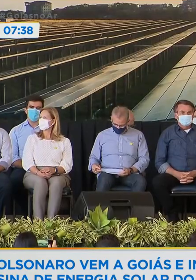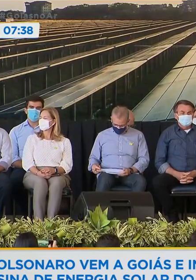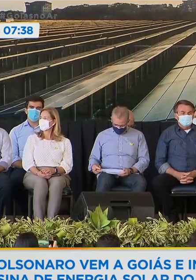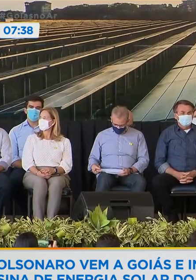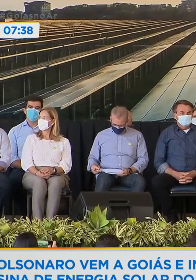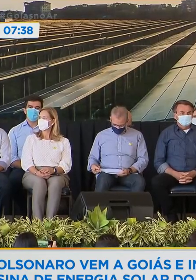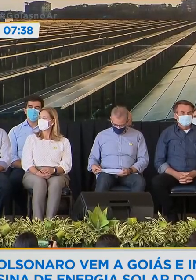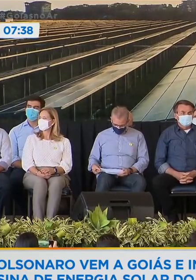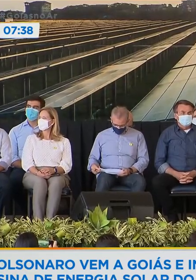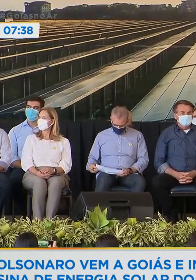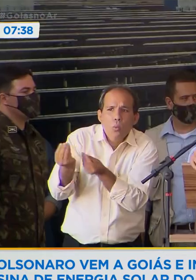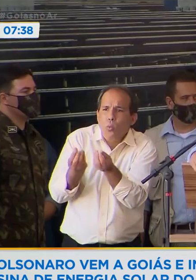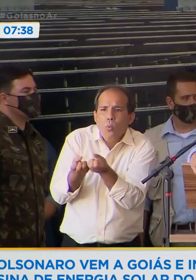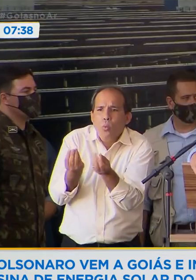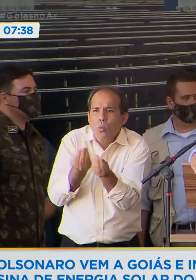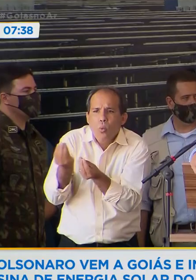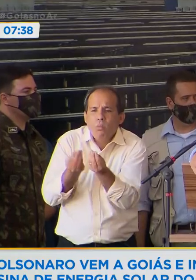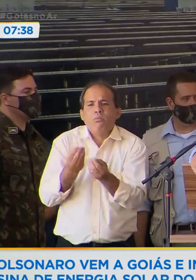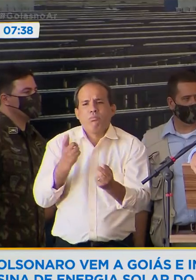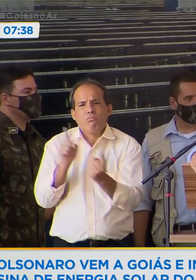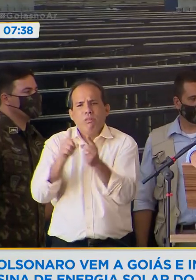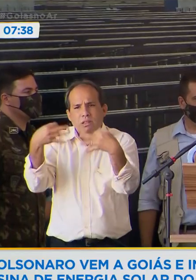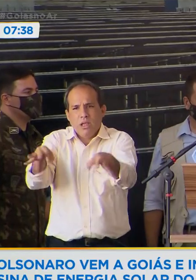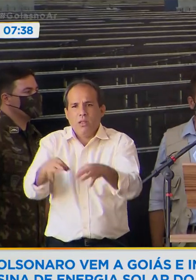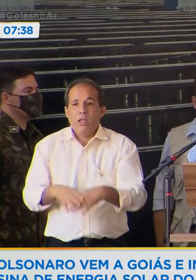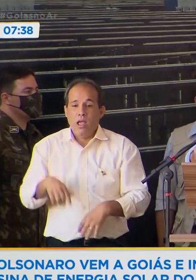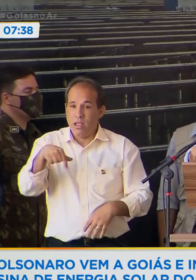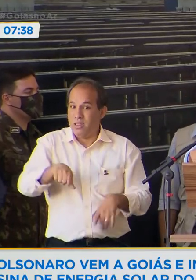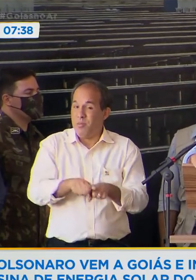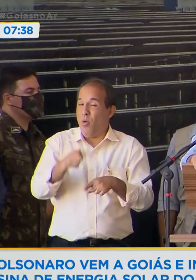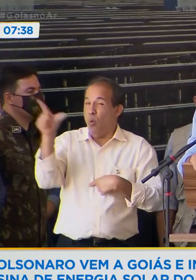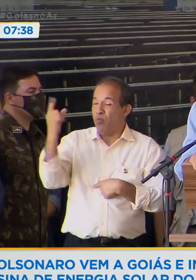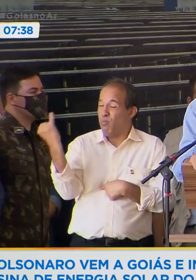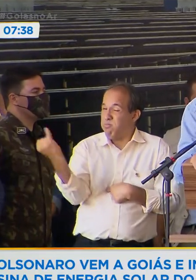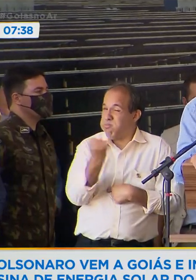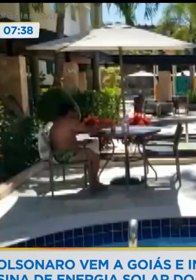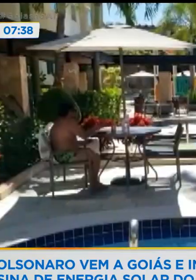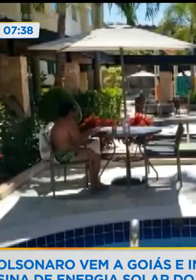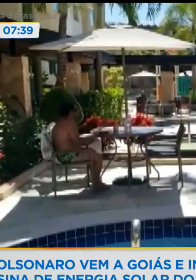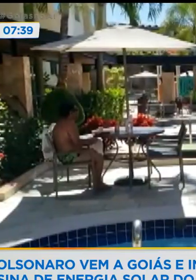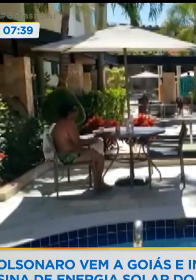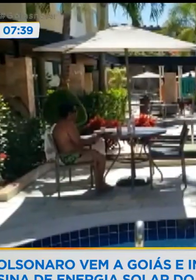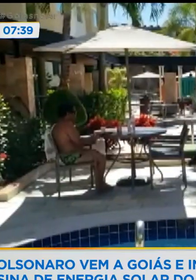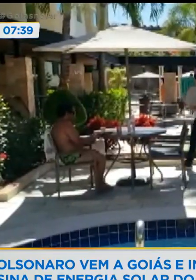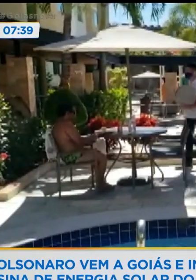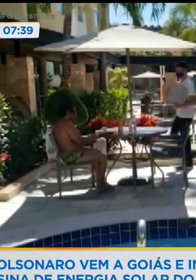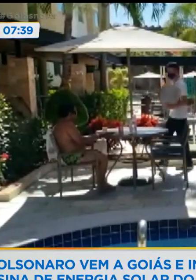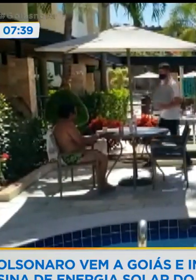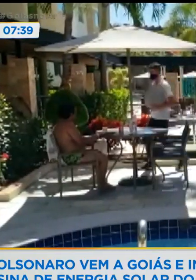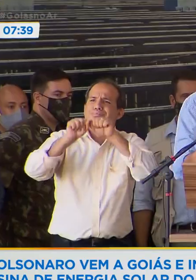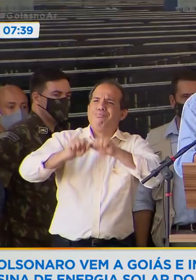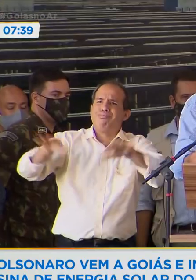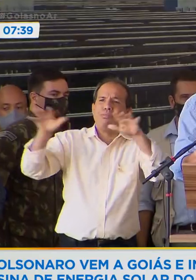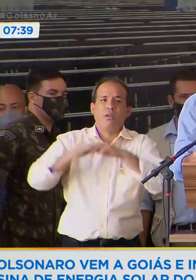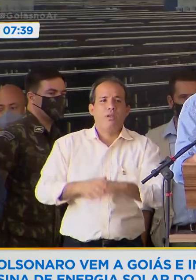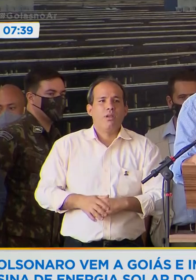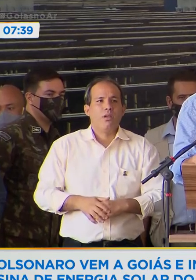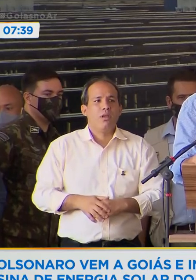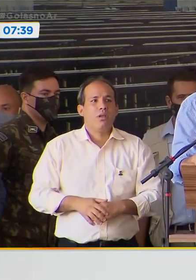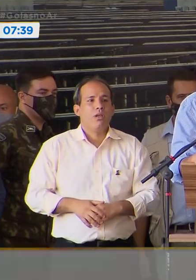no evento o governador de goiás ronaldo caiado destacou o impacto da pandemia no setor turístico do